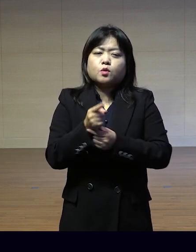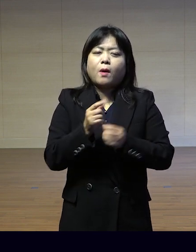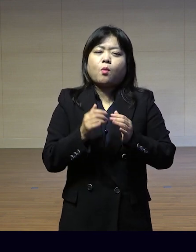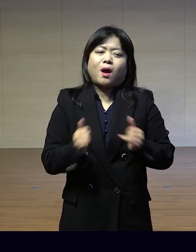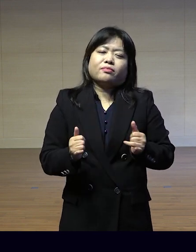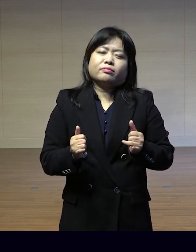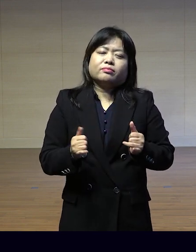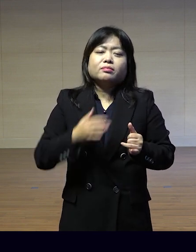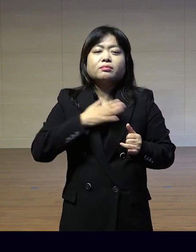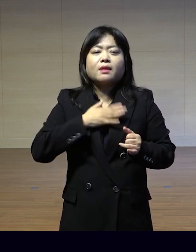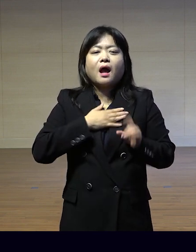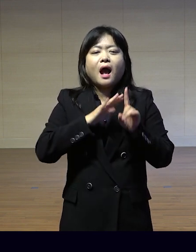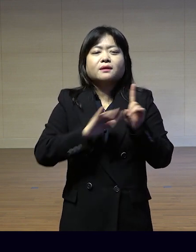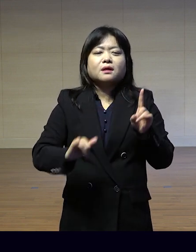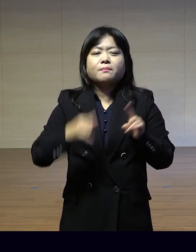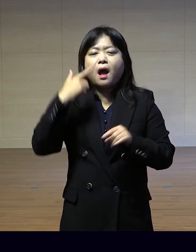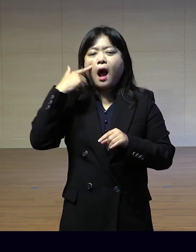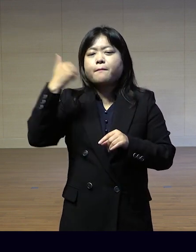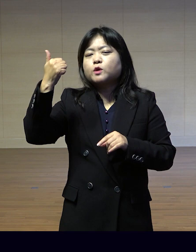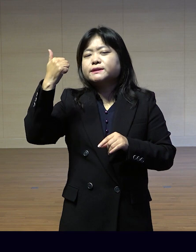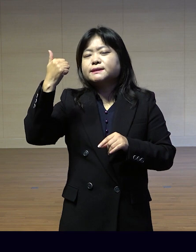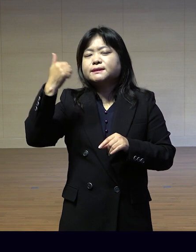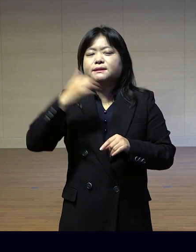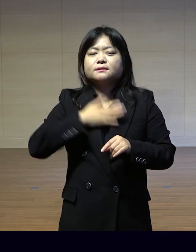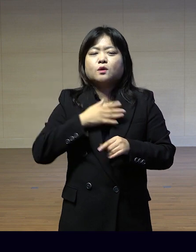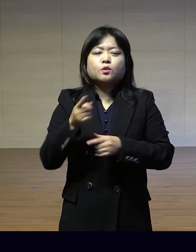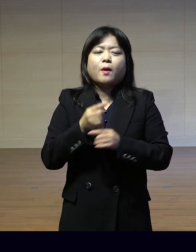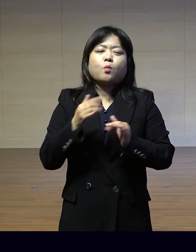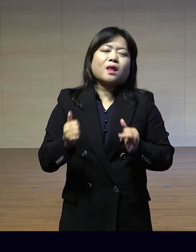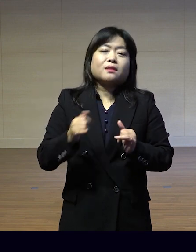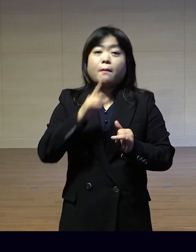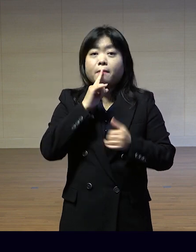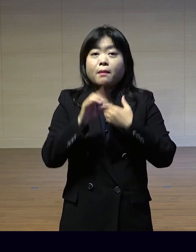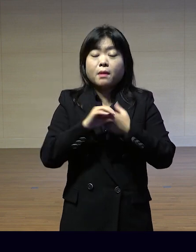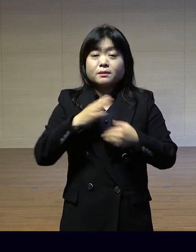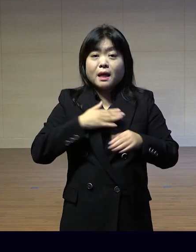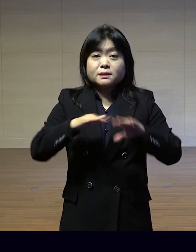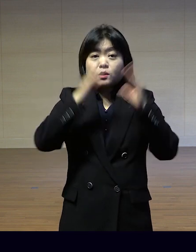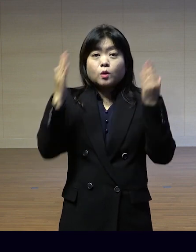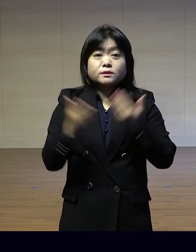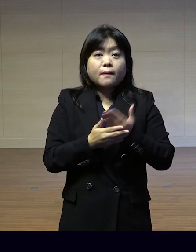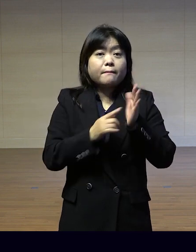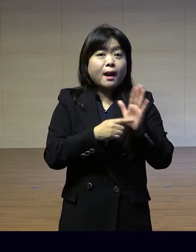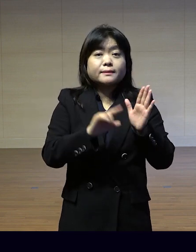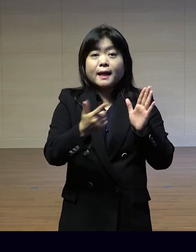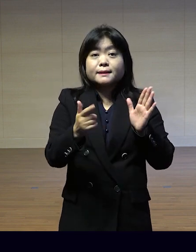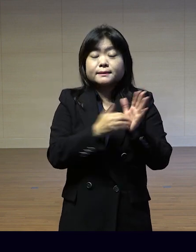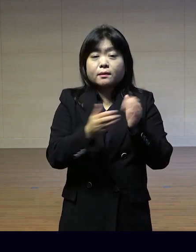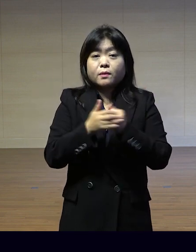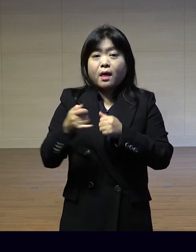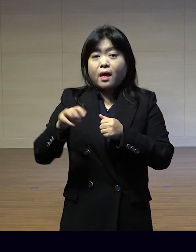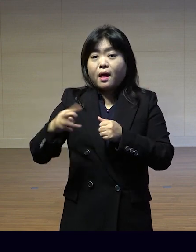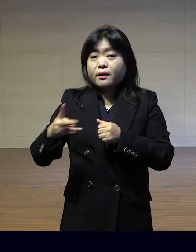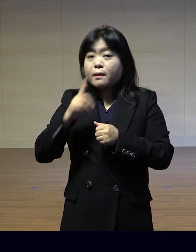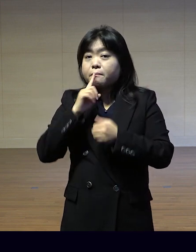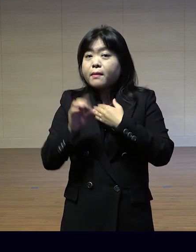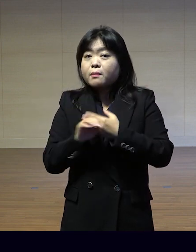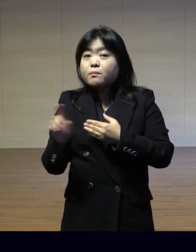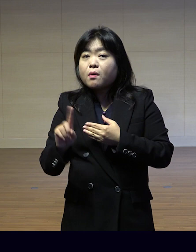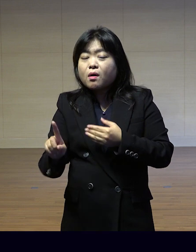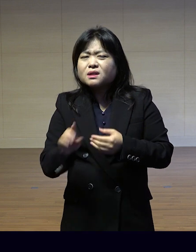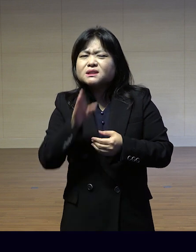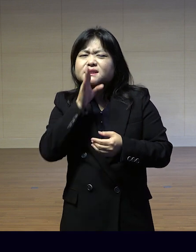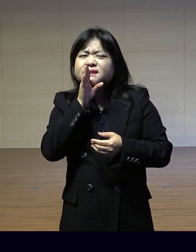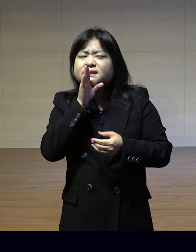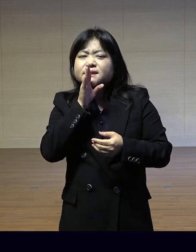소방관이다 한 사람의 아버지다 얘기하는 것은 전체적인 것을 얘기하지 않기 때문에 해겔식으로 얘기하면 바하이트